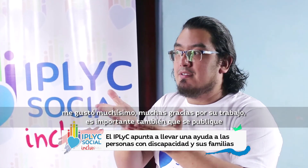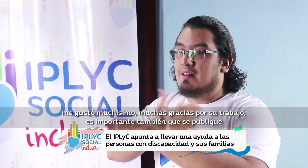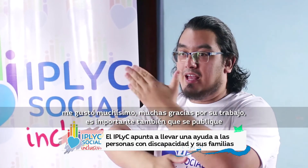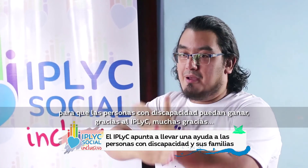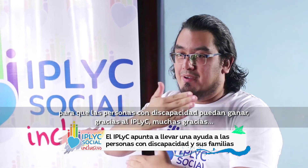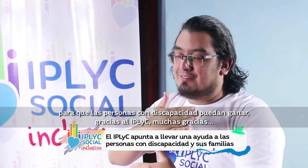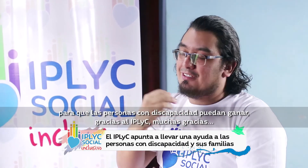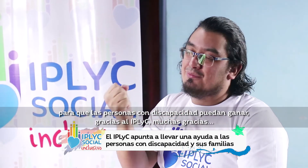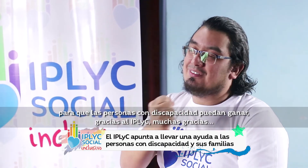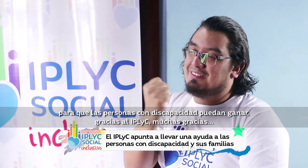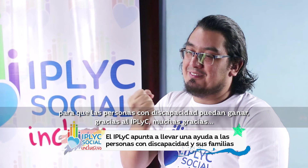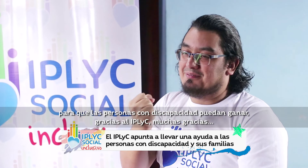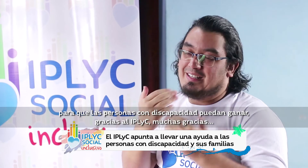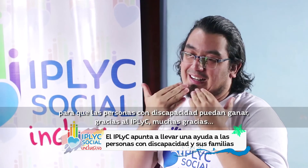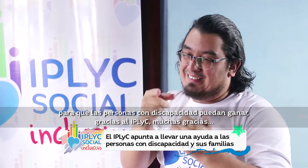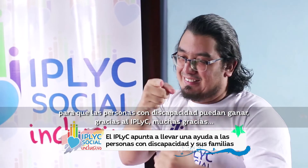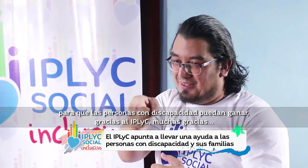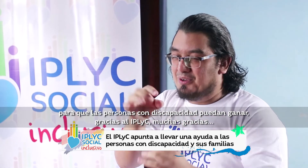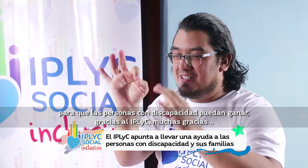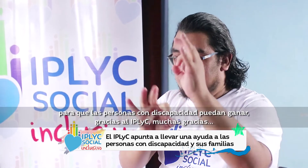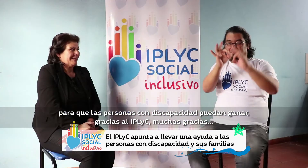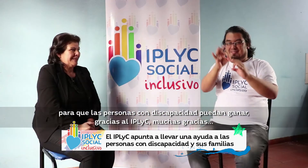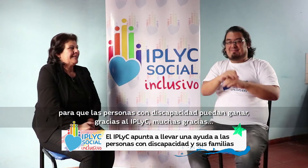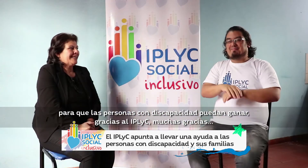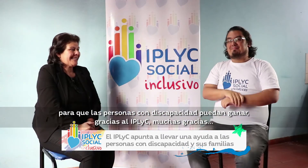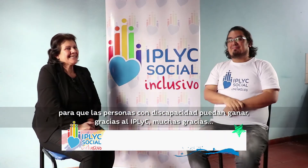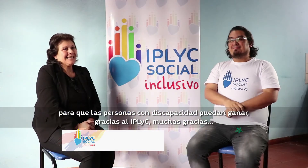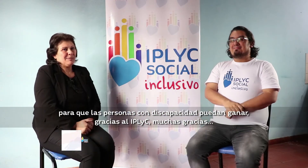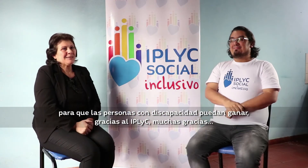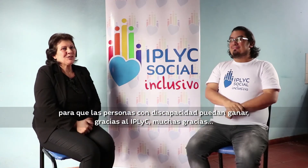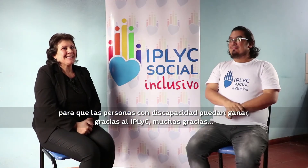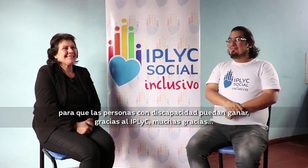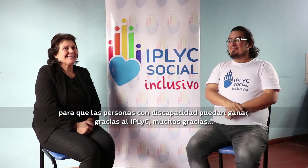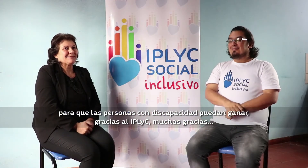para que las personas con discapacidad puedan ganar. Gracias al IPLIC, muchas gracias.